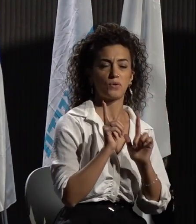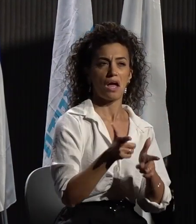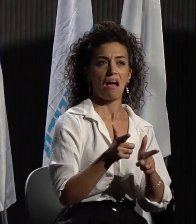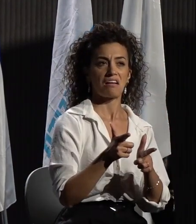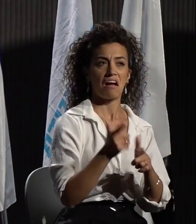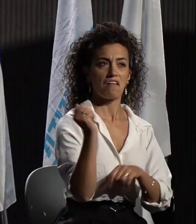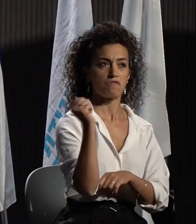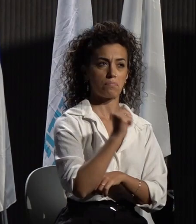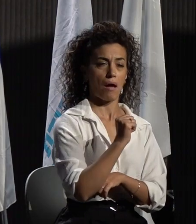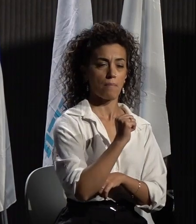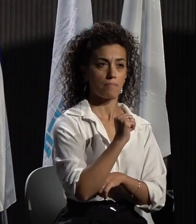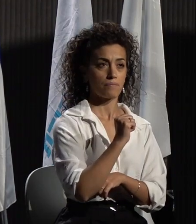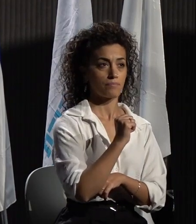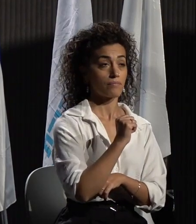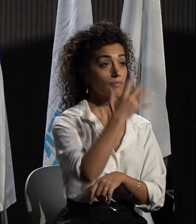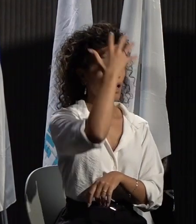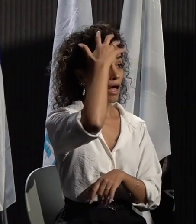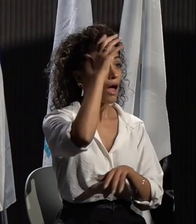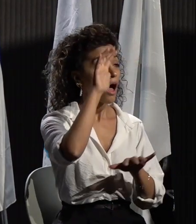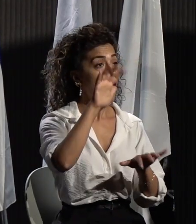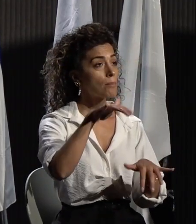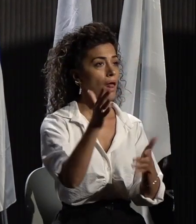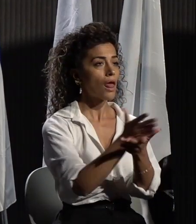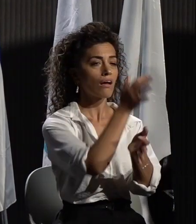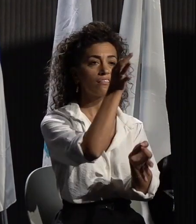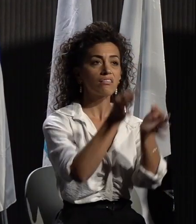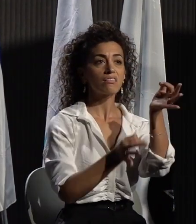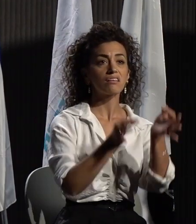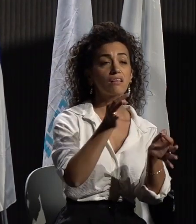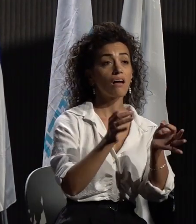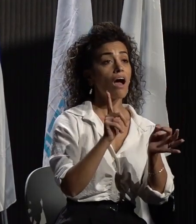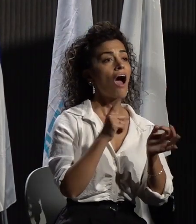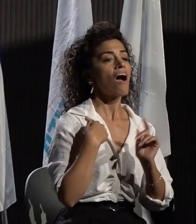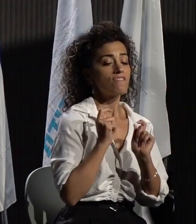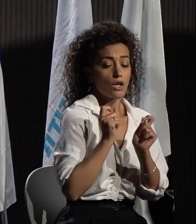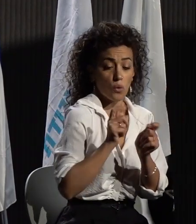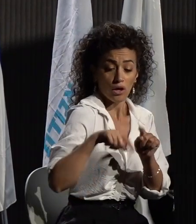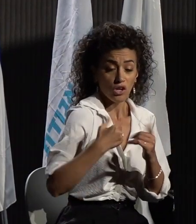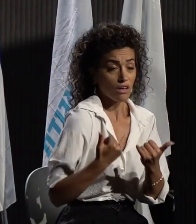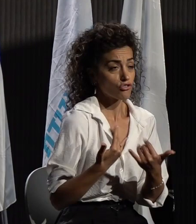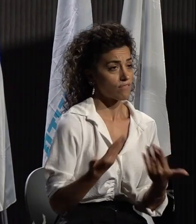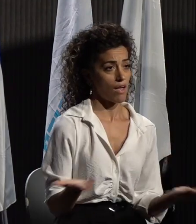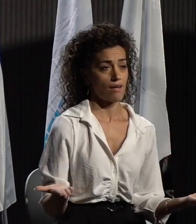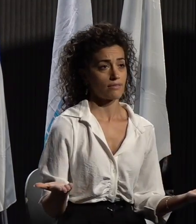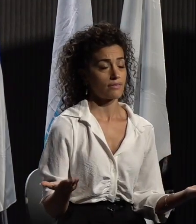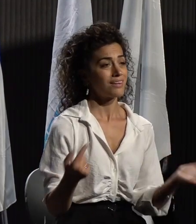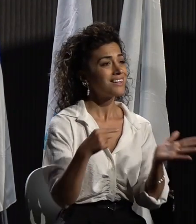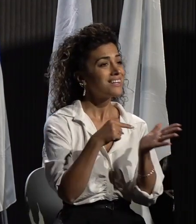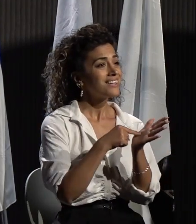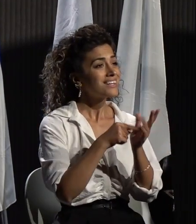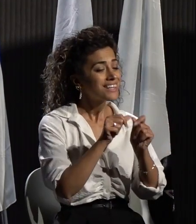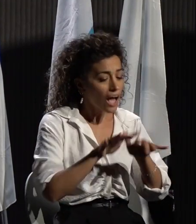יובס. את המלך פקד הדין, אך יורש לו יקום עד עת, כי עלי